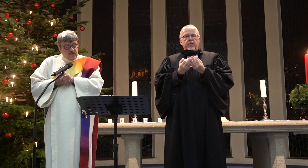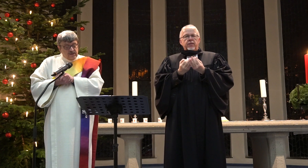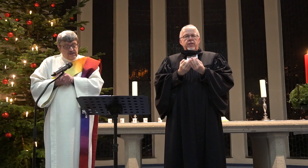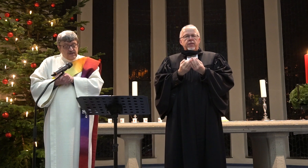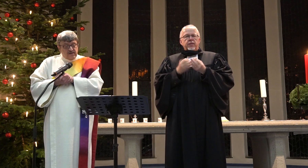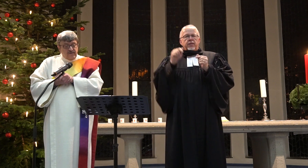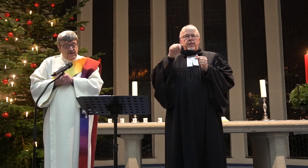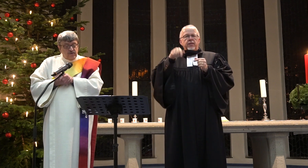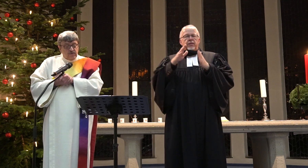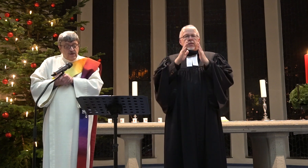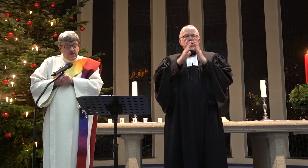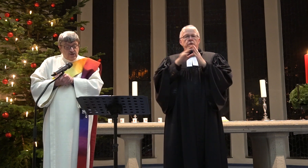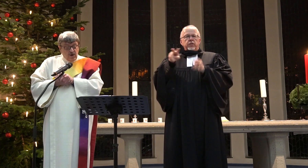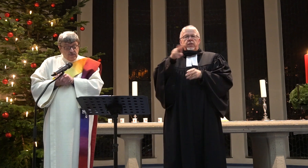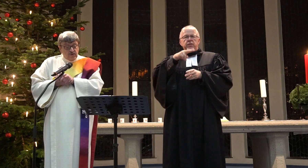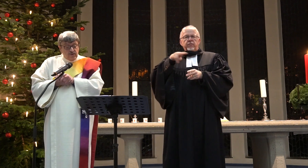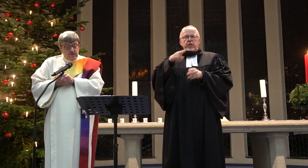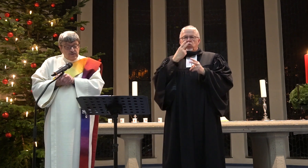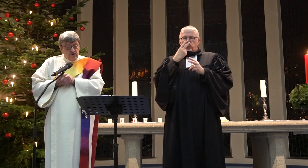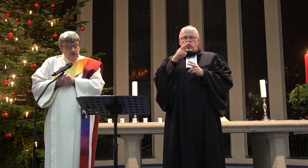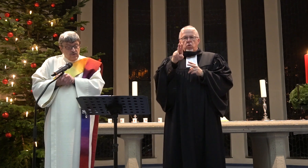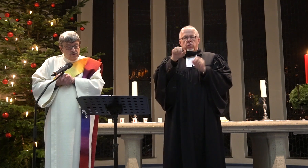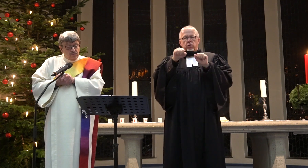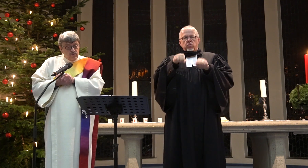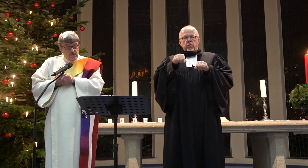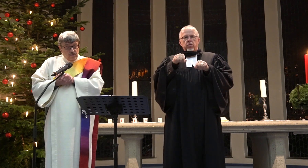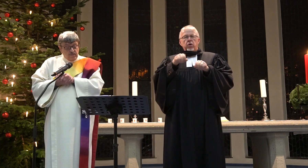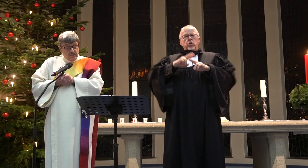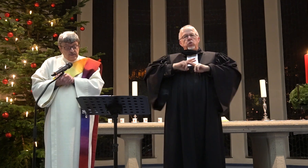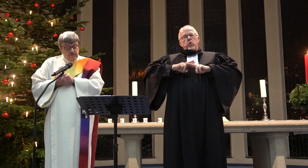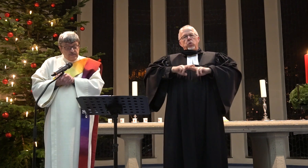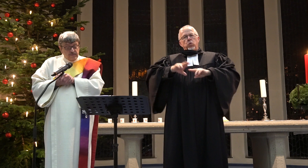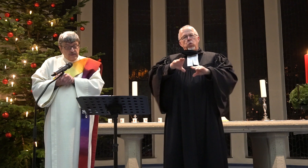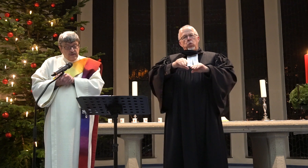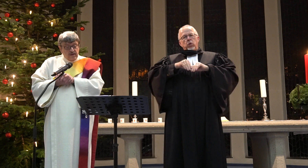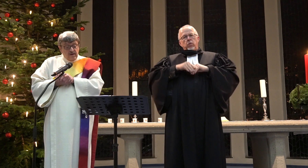dieses Gottesdienstvideo schauen könnt und zur Ruhe kommt.